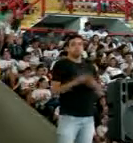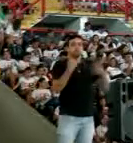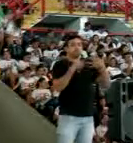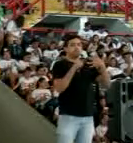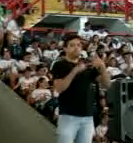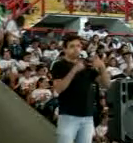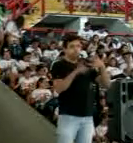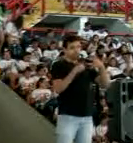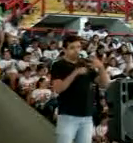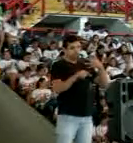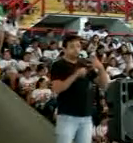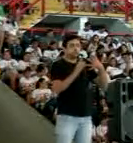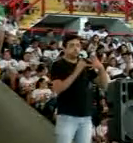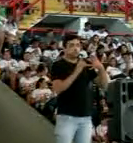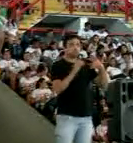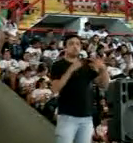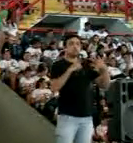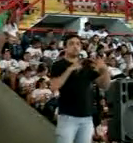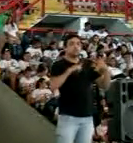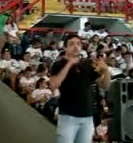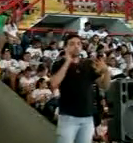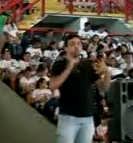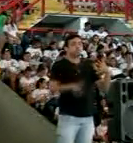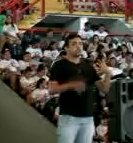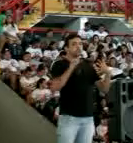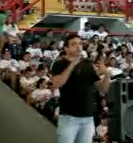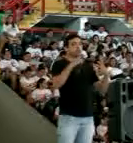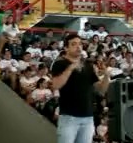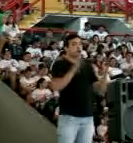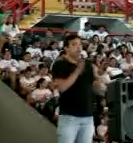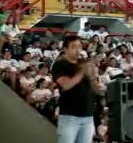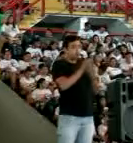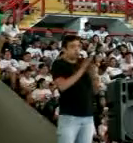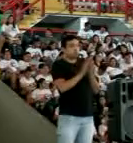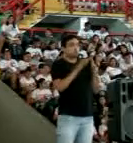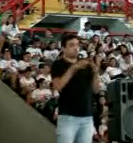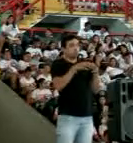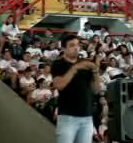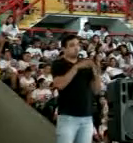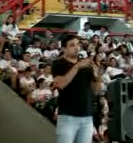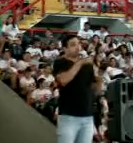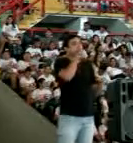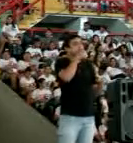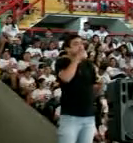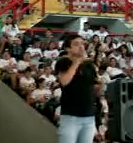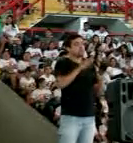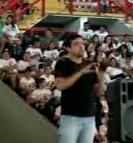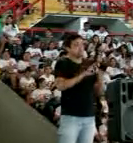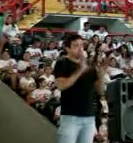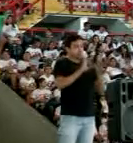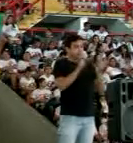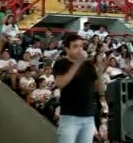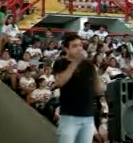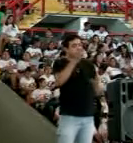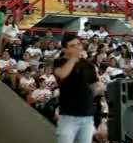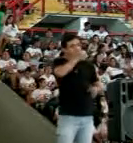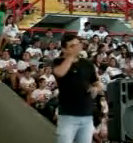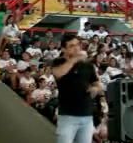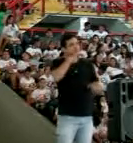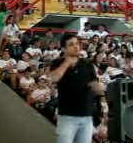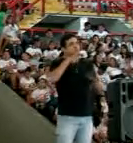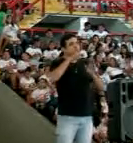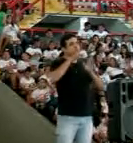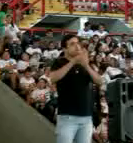Não. Você tinha até uma pequena parcela dessa elite, que era o Partido Liberal Radical, que tinha uma proposta